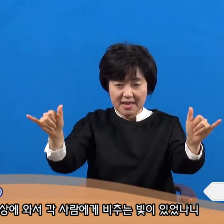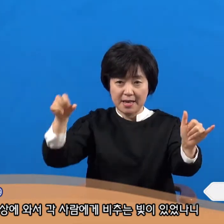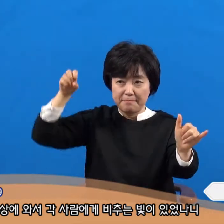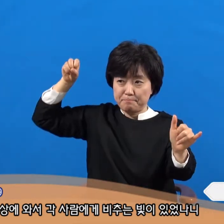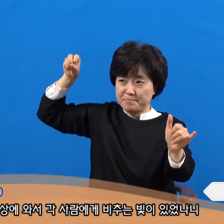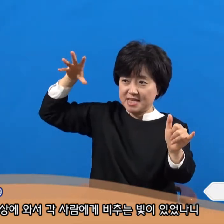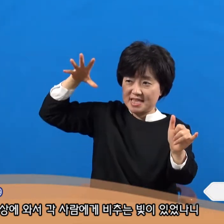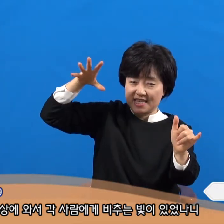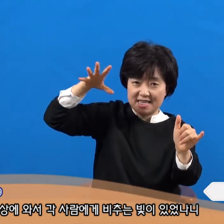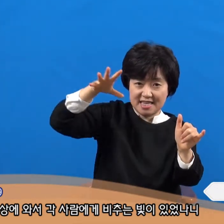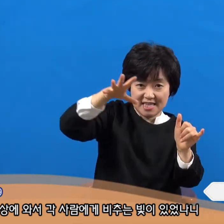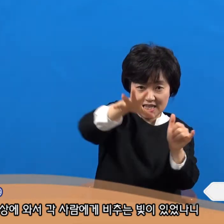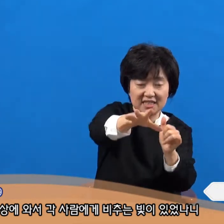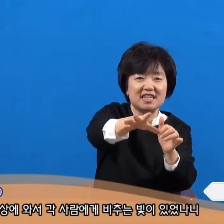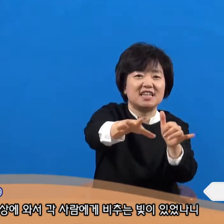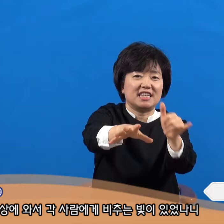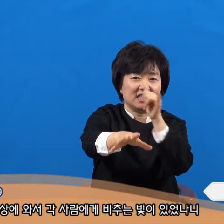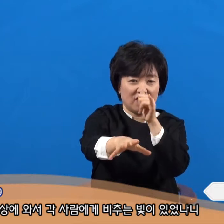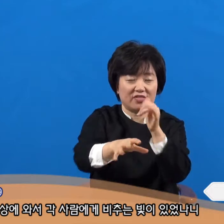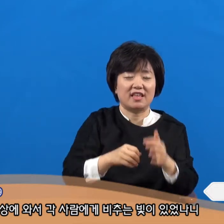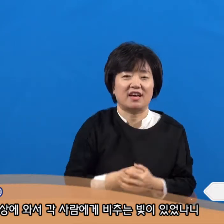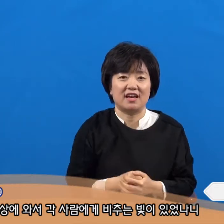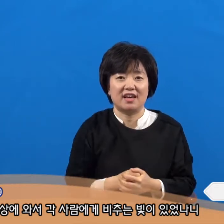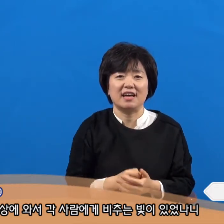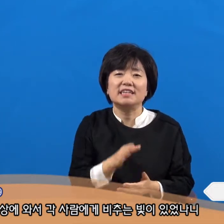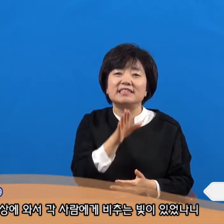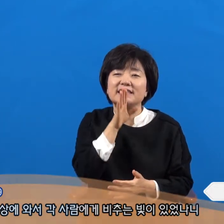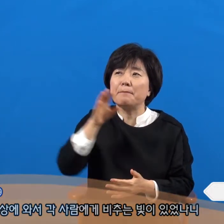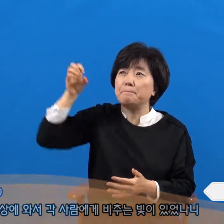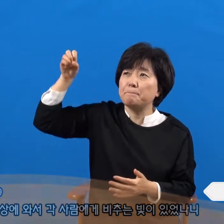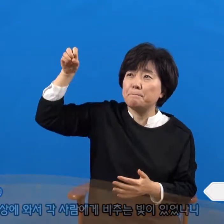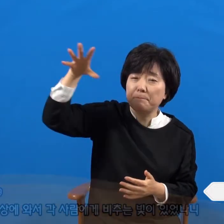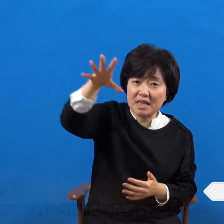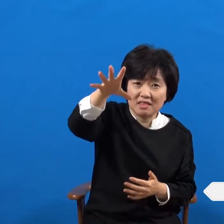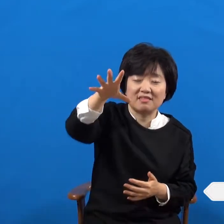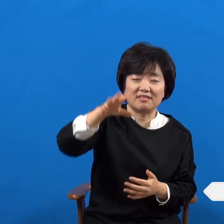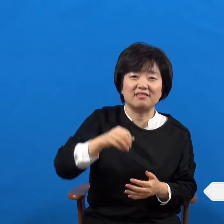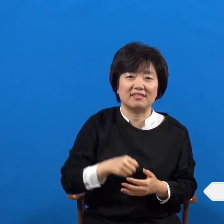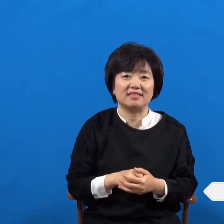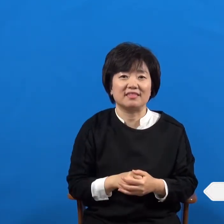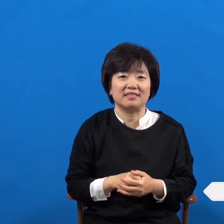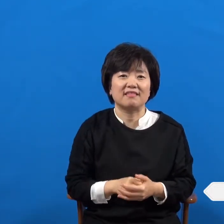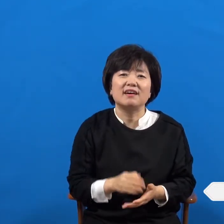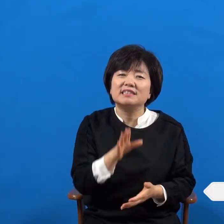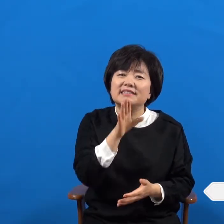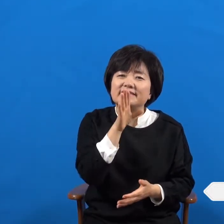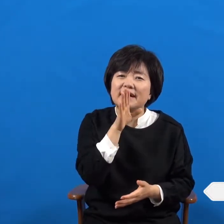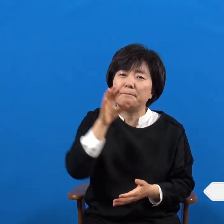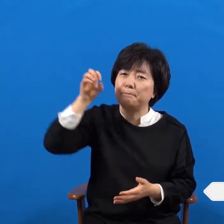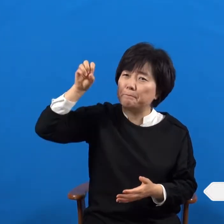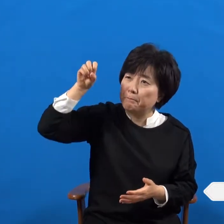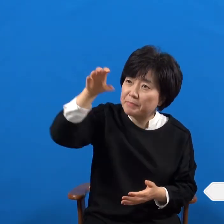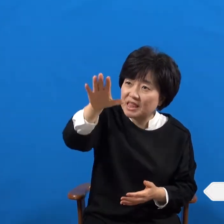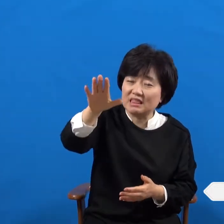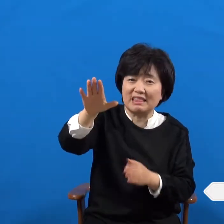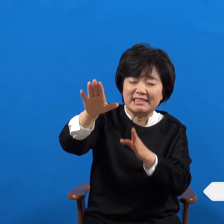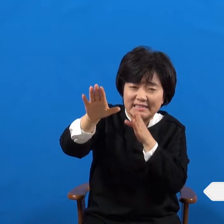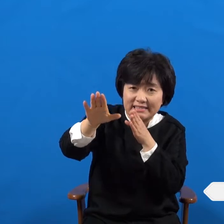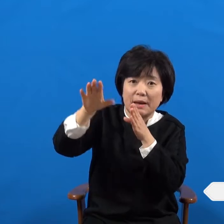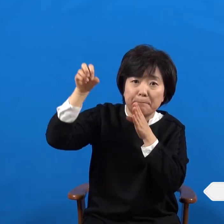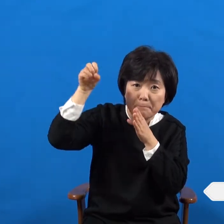비치는 빛이 있었나니. 참빛, true light, 참빛이 되시는